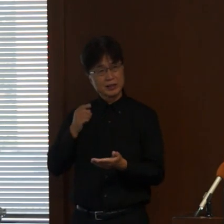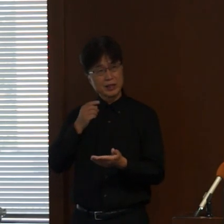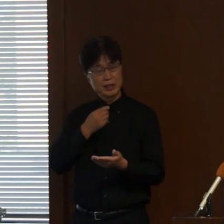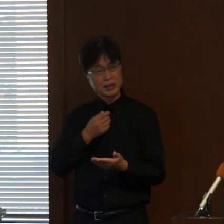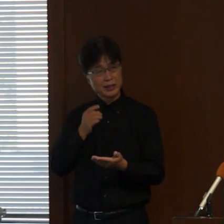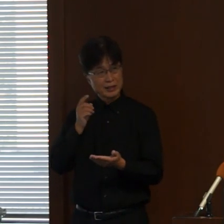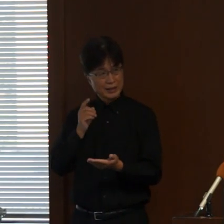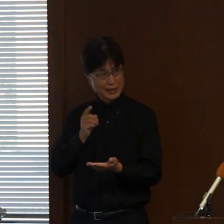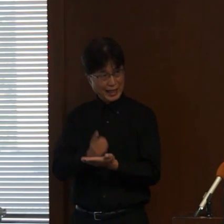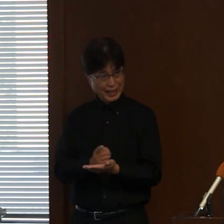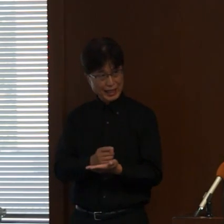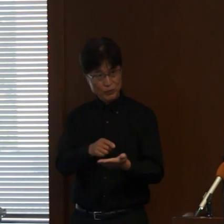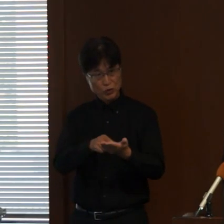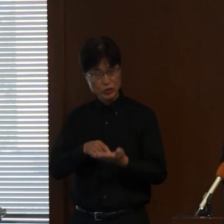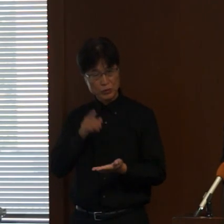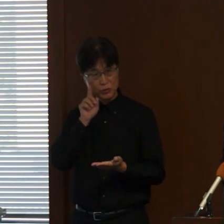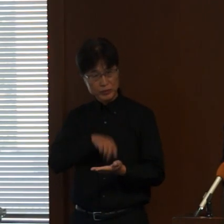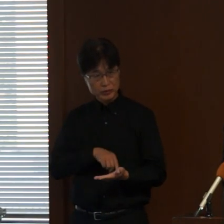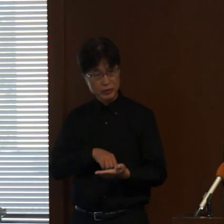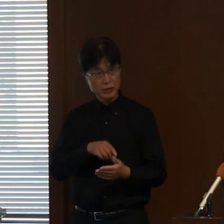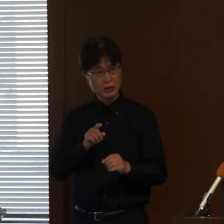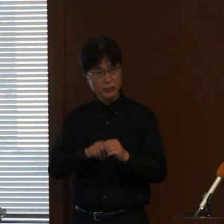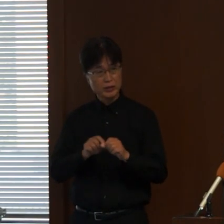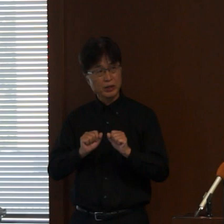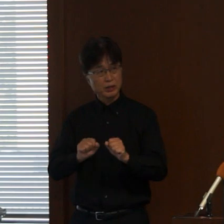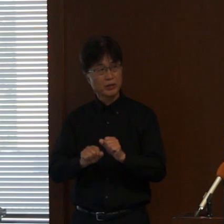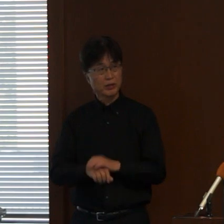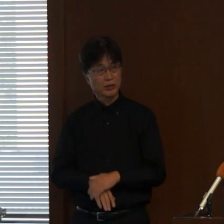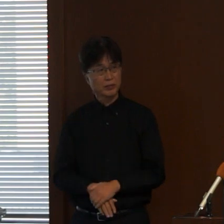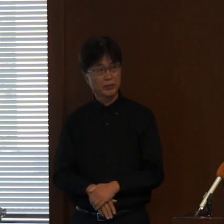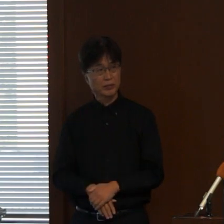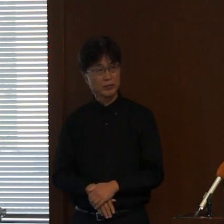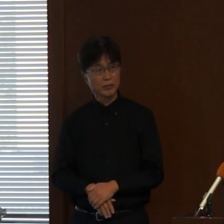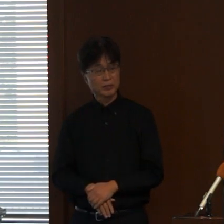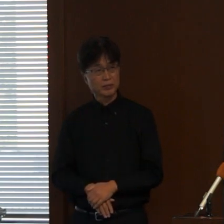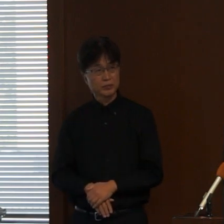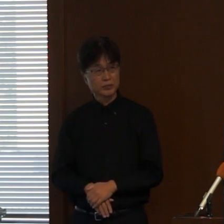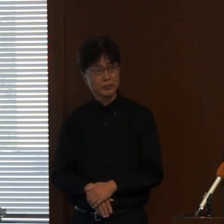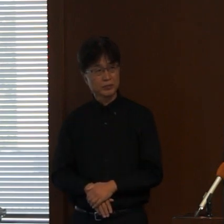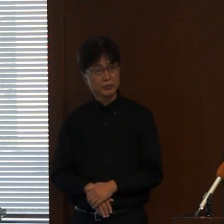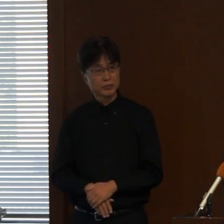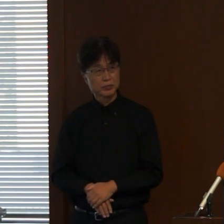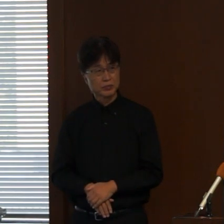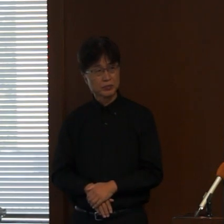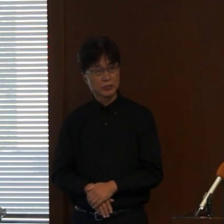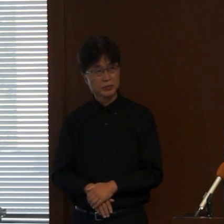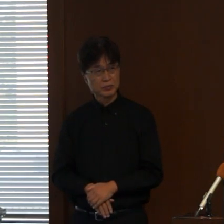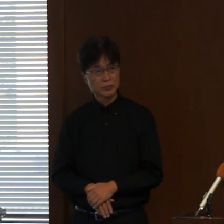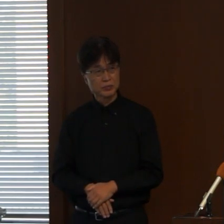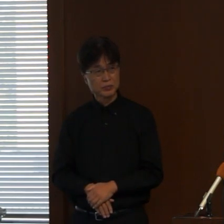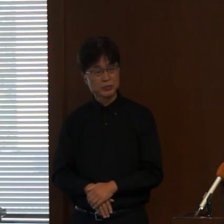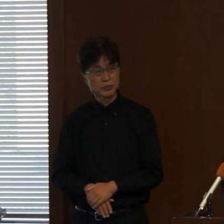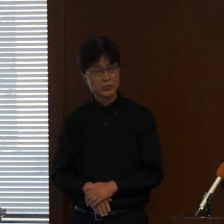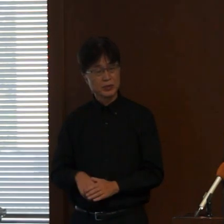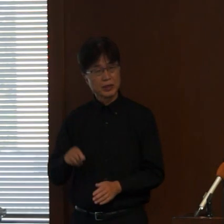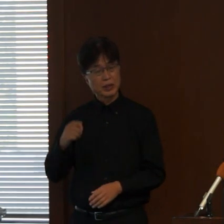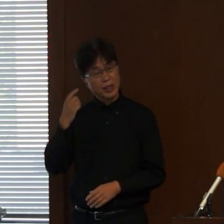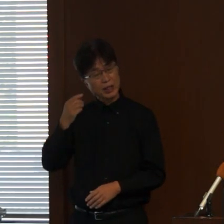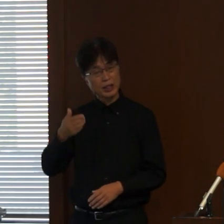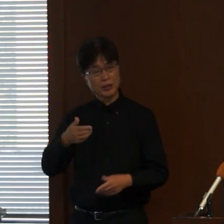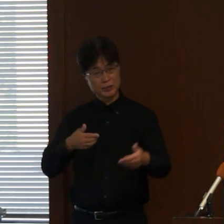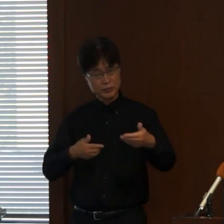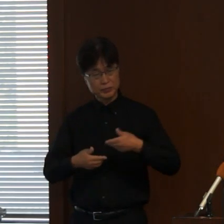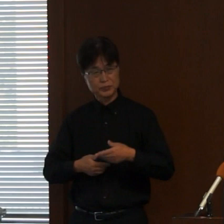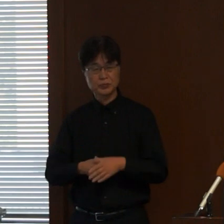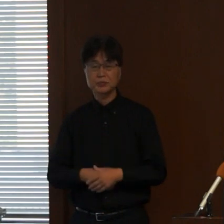ていう。 はい、この拡大をされたその思いというか、少し一言お願いします。 そうです